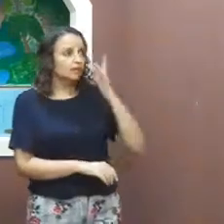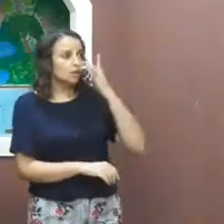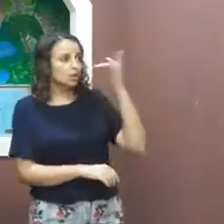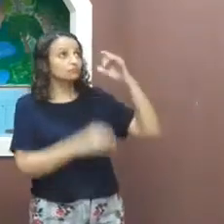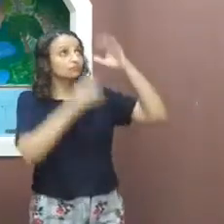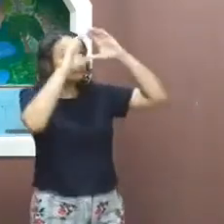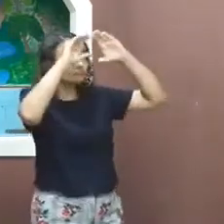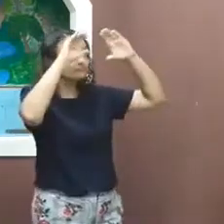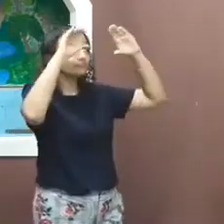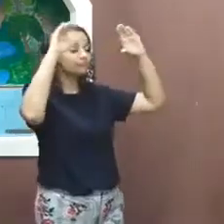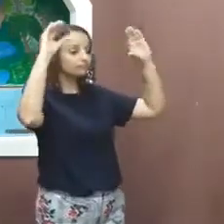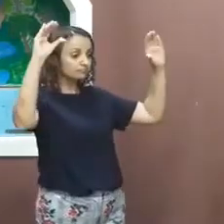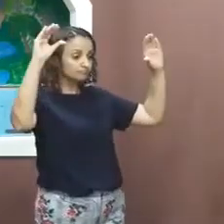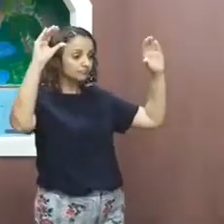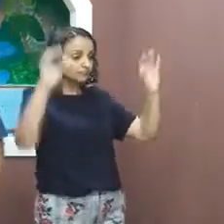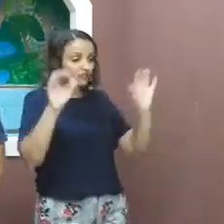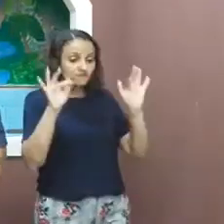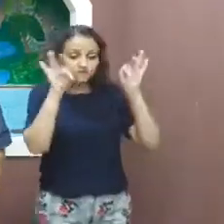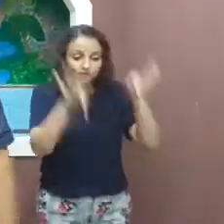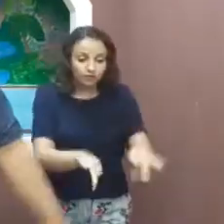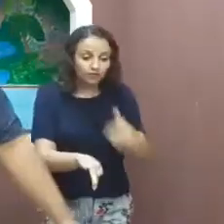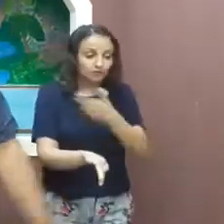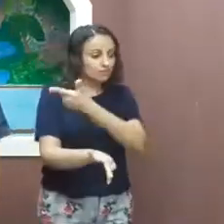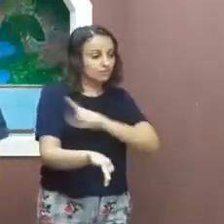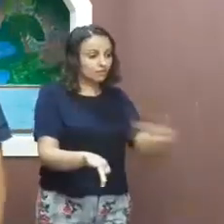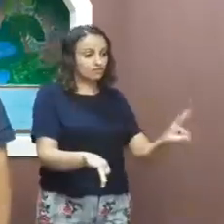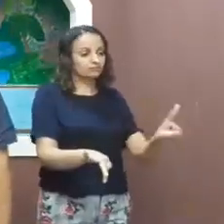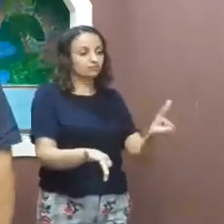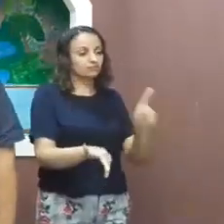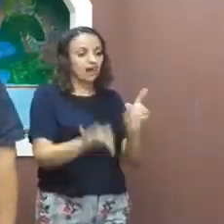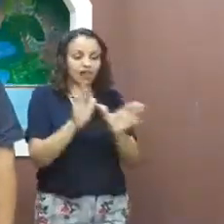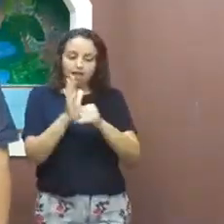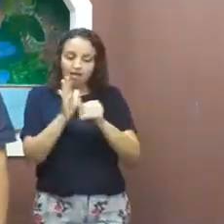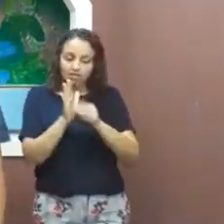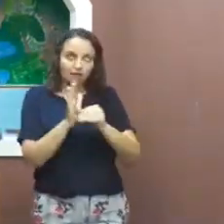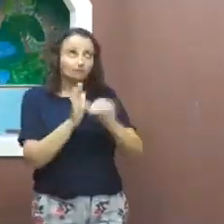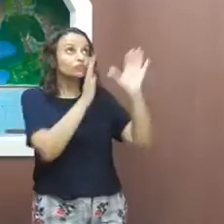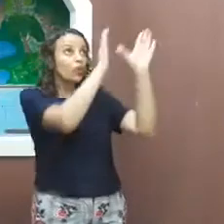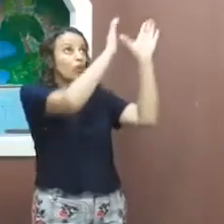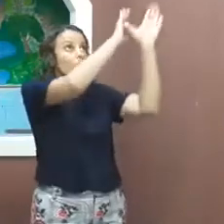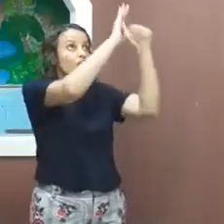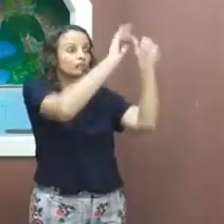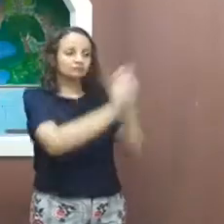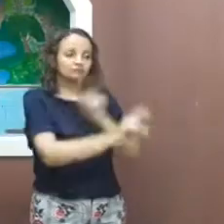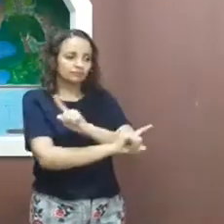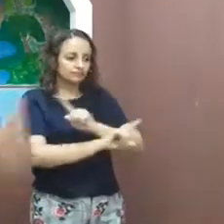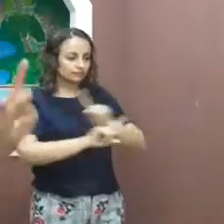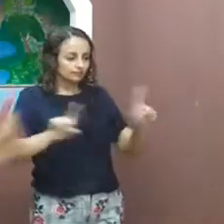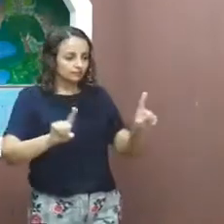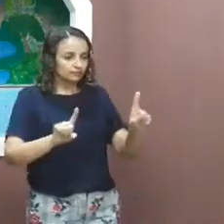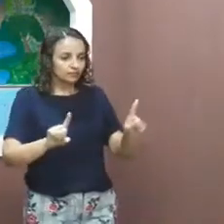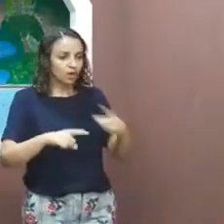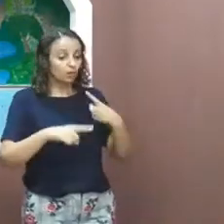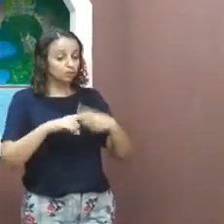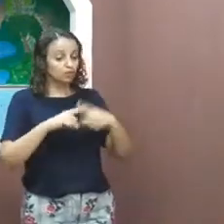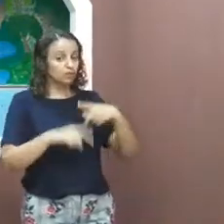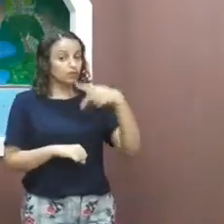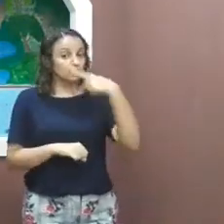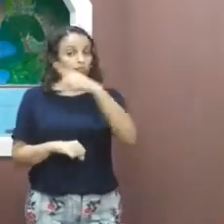nos céus que não se acabe, onde ladrão algum chega perto e nenhuma traça destrói. Pois onde estiver o